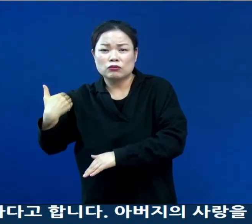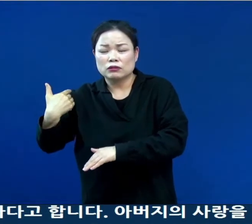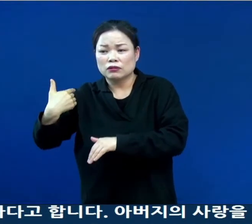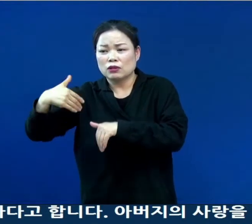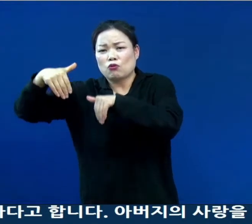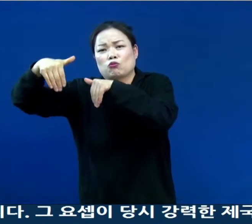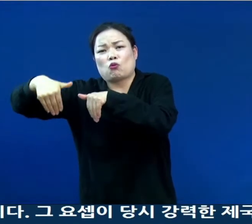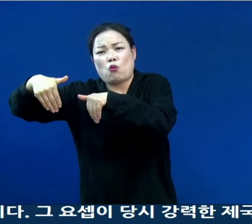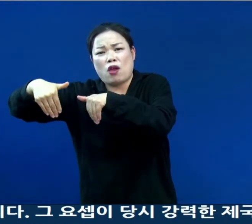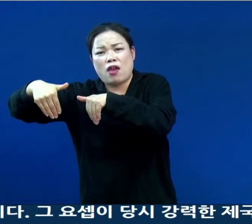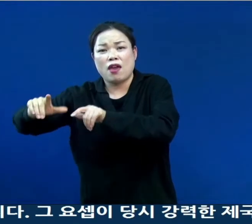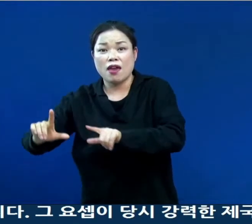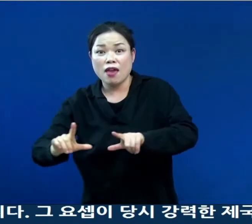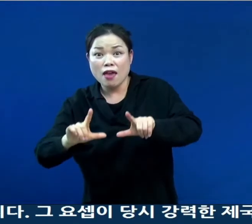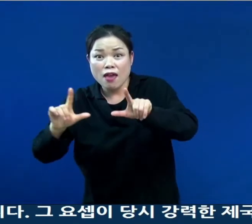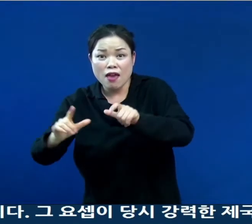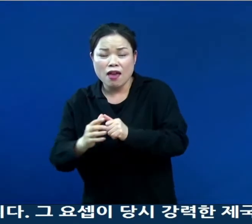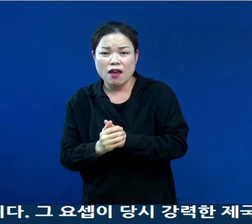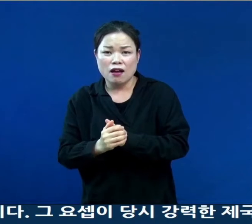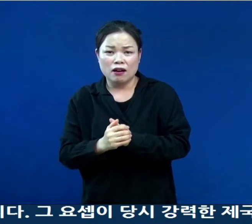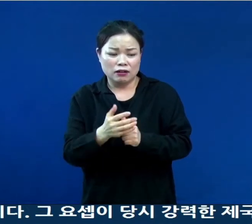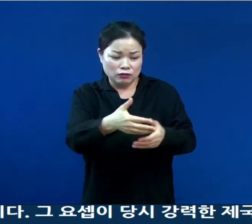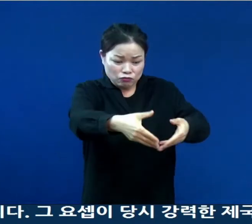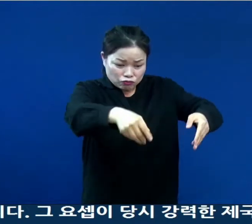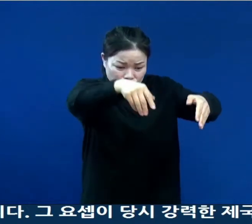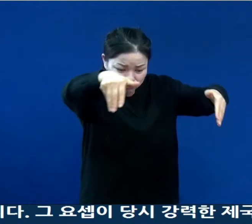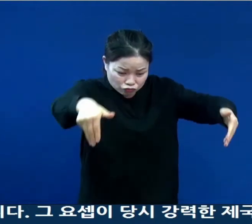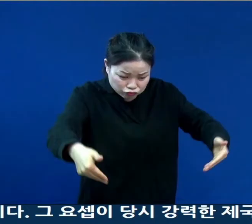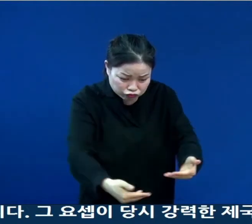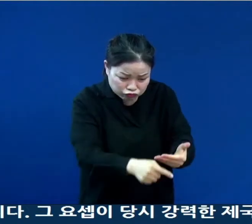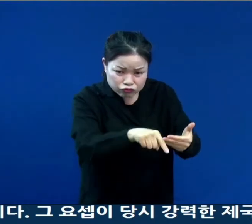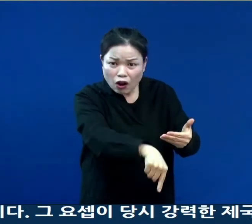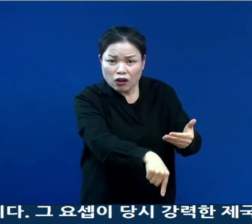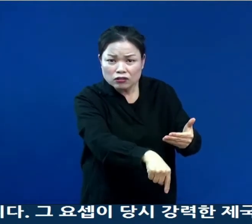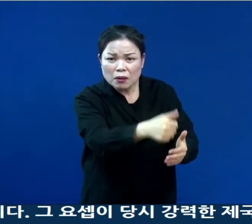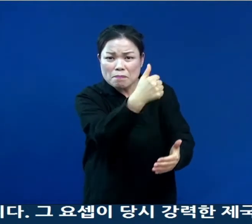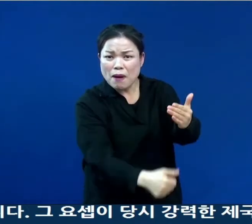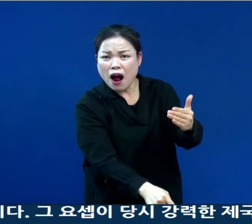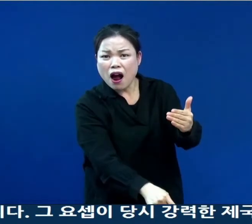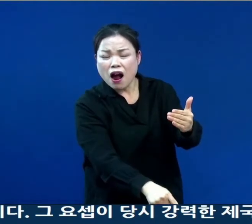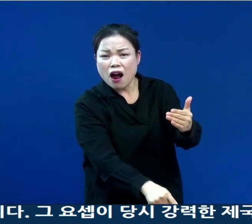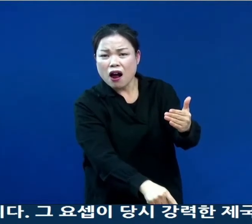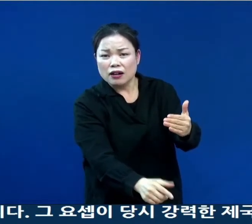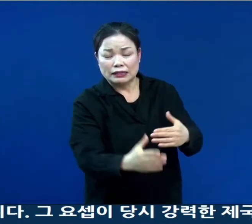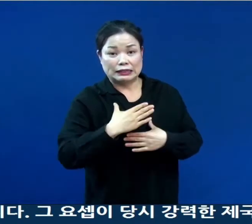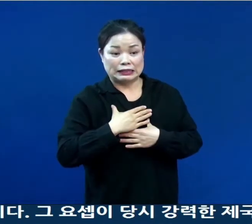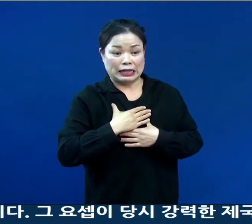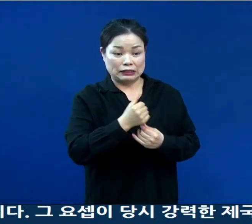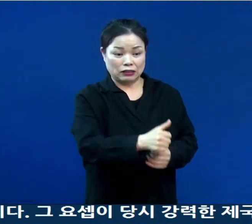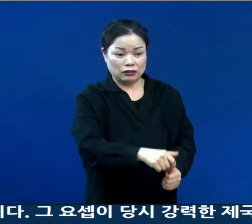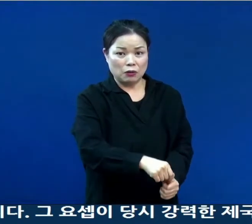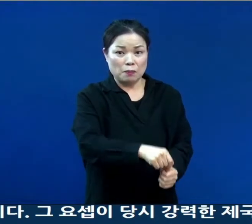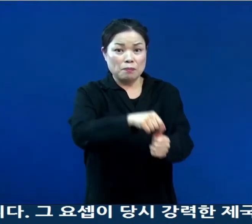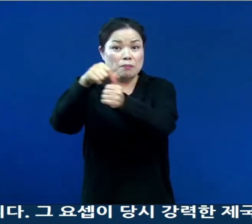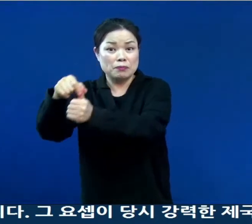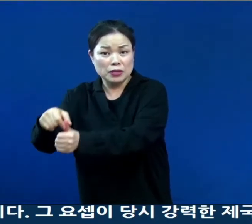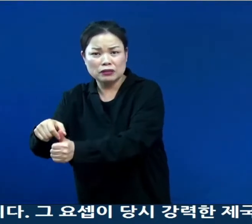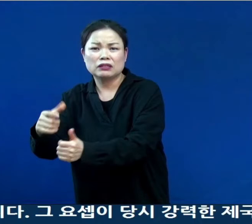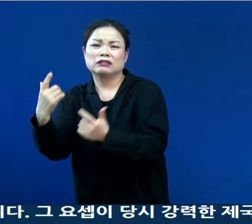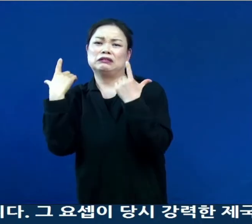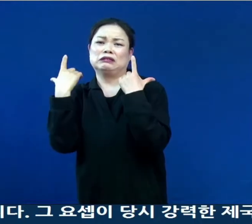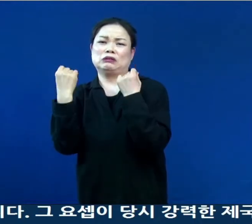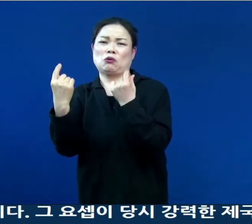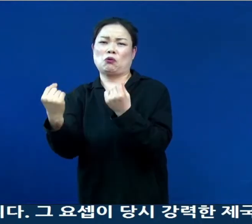되어버렸습니다. 일단 구덩이에서 안전한 환경으로 옮겨왔지만